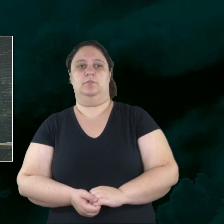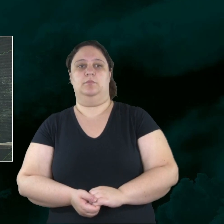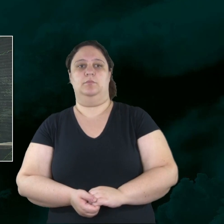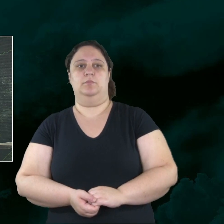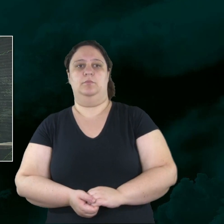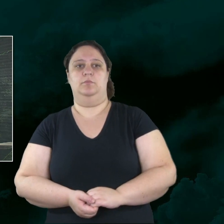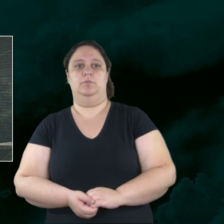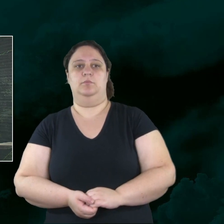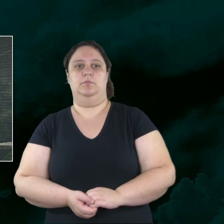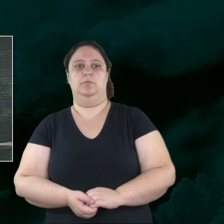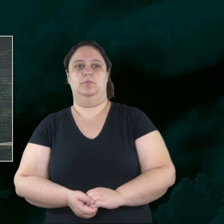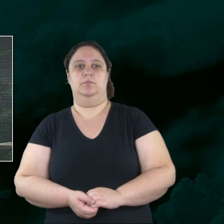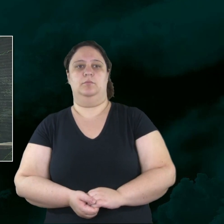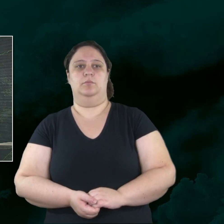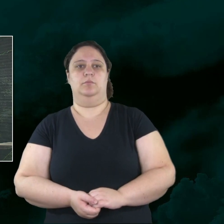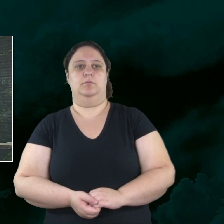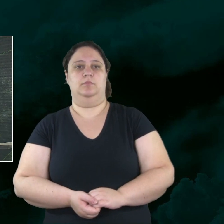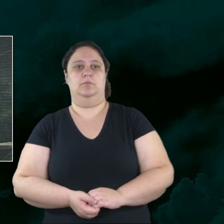1 a 5.